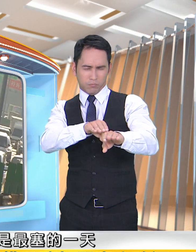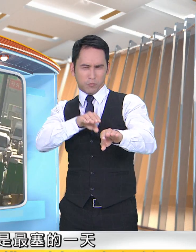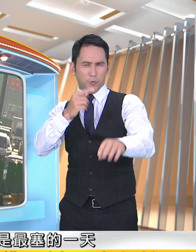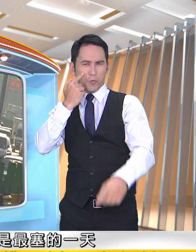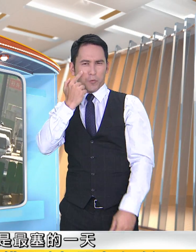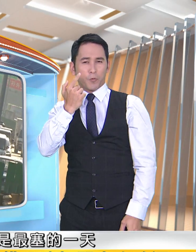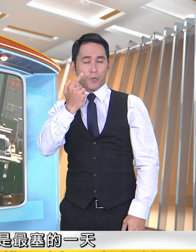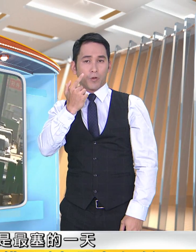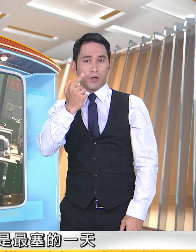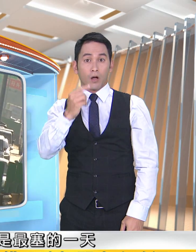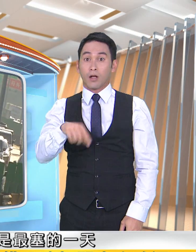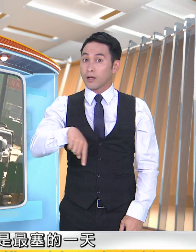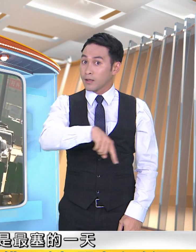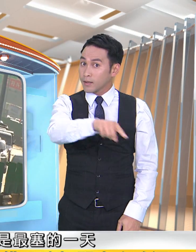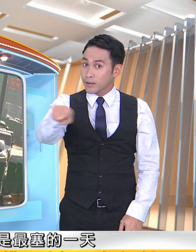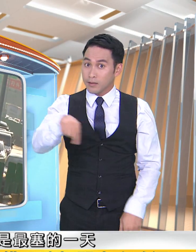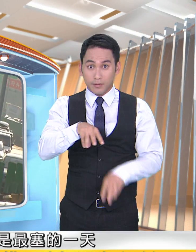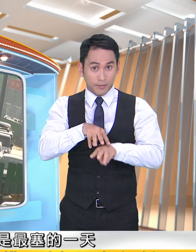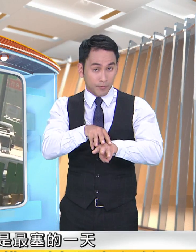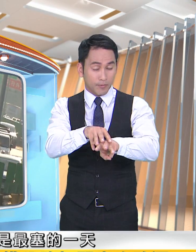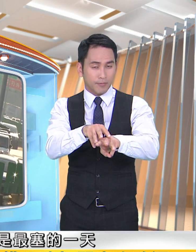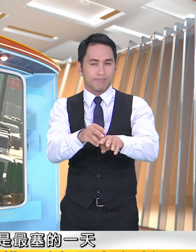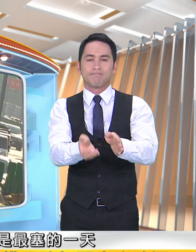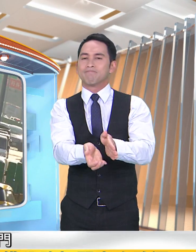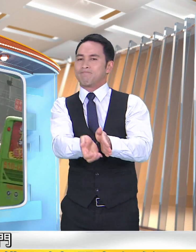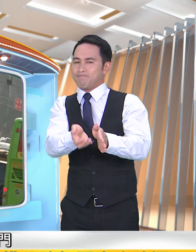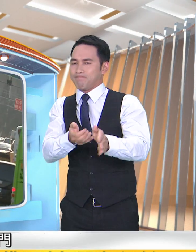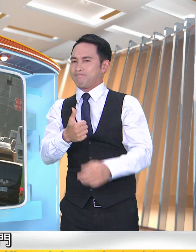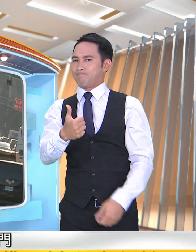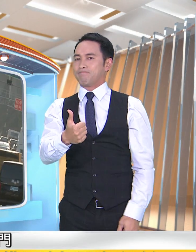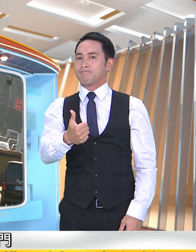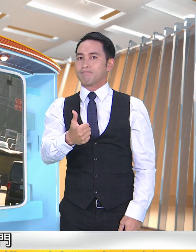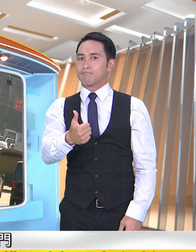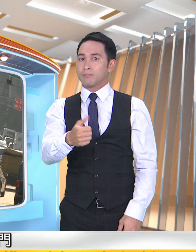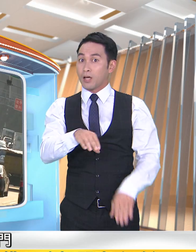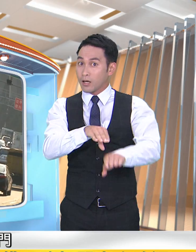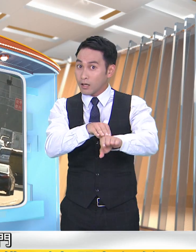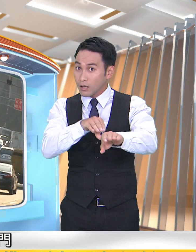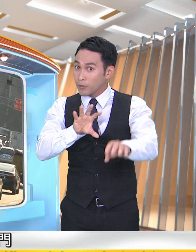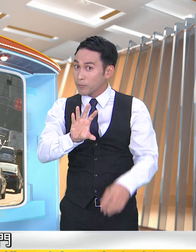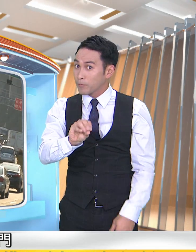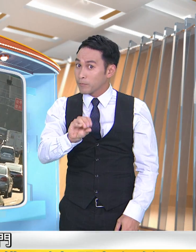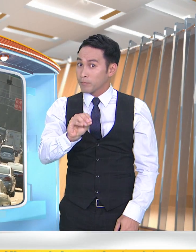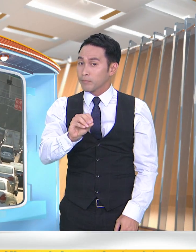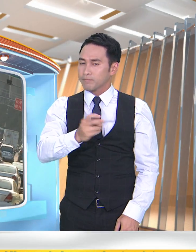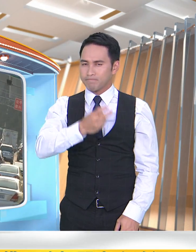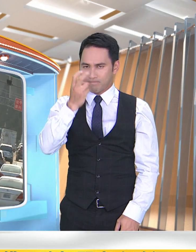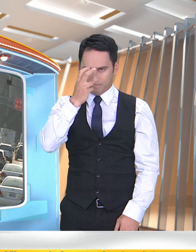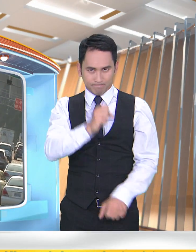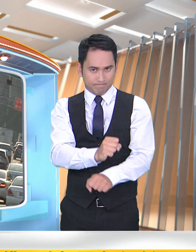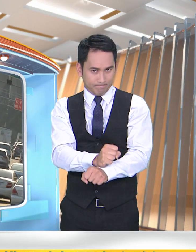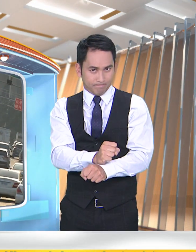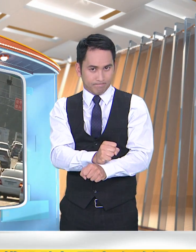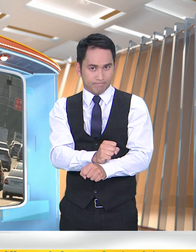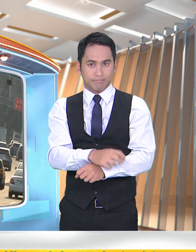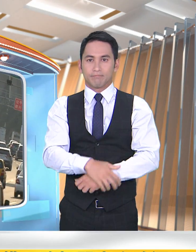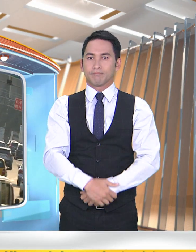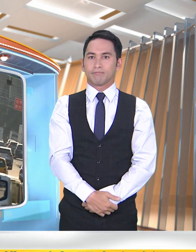10号会是最塞的一天，提醒您提早出门，并且随时要留意路况。